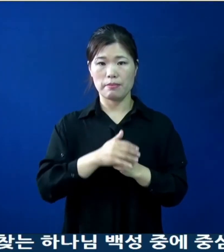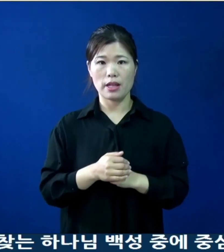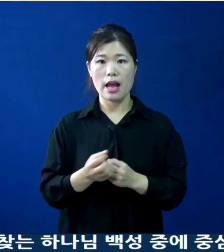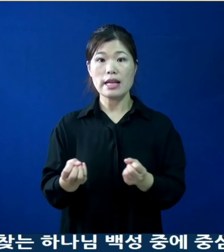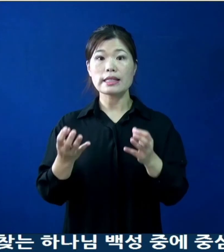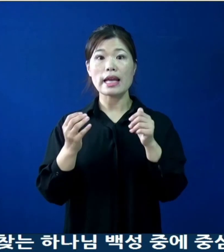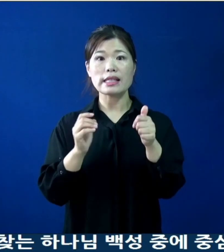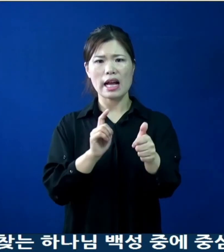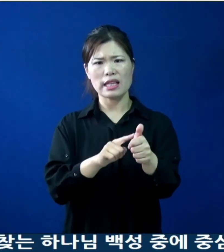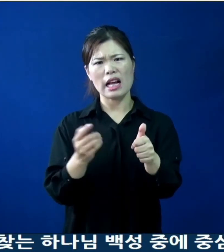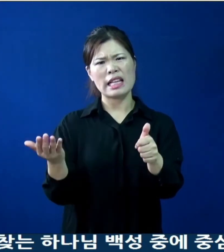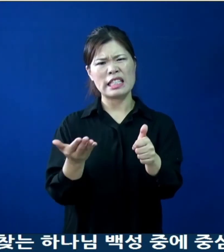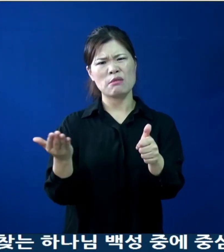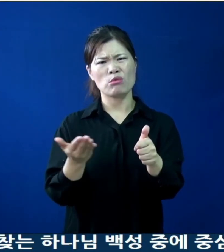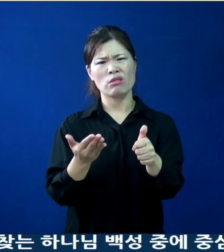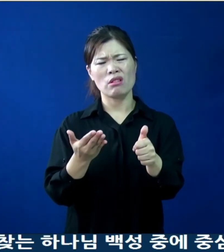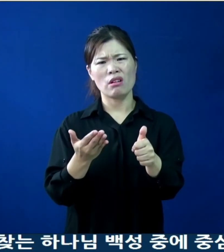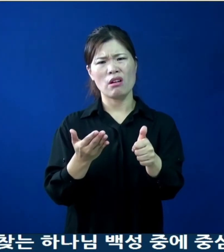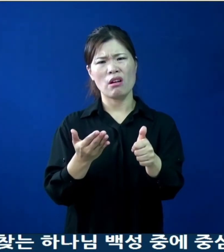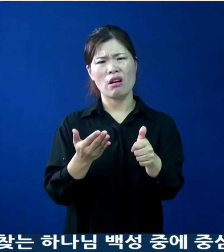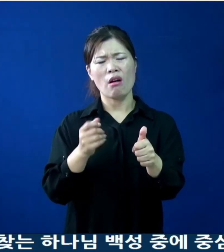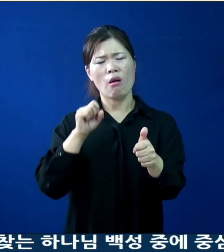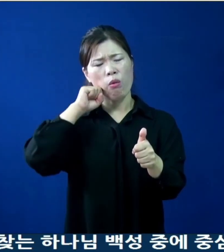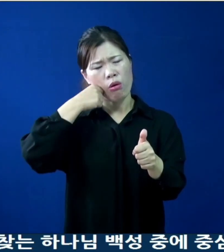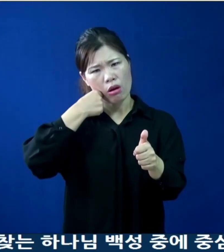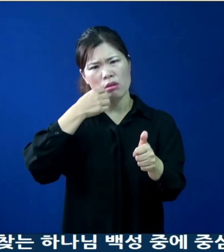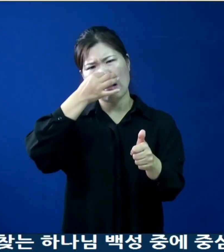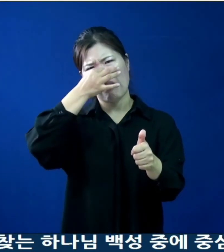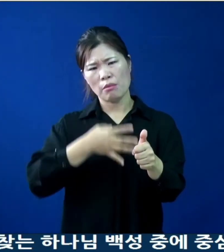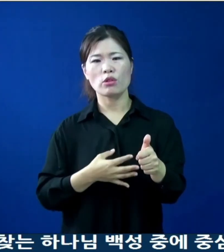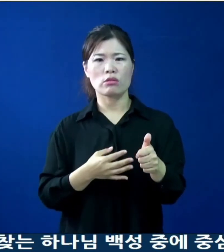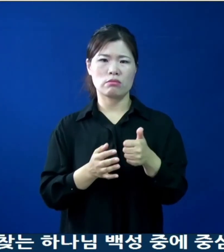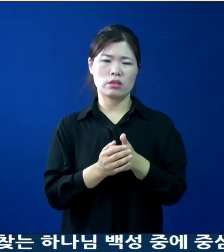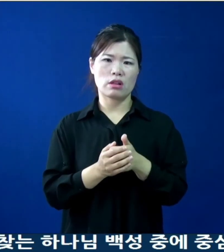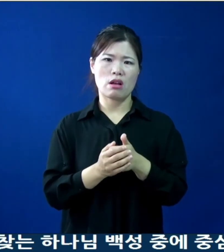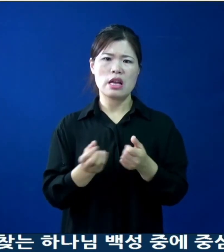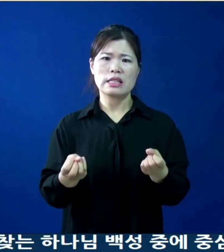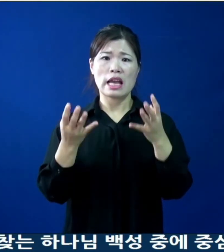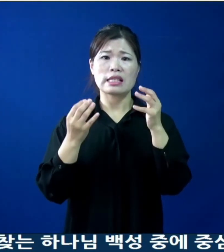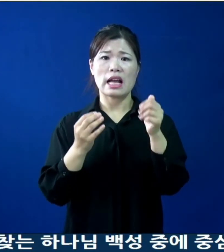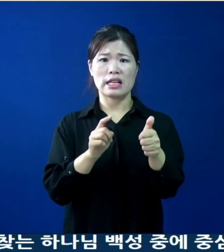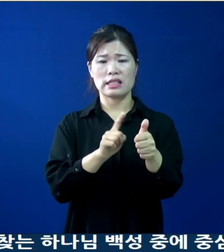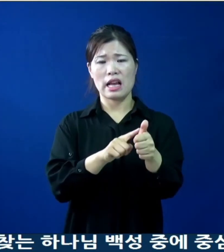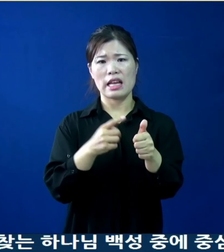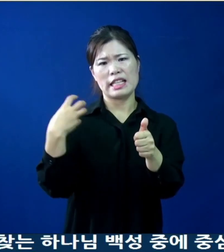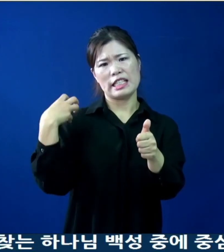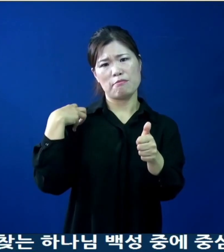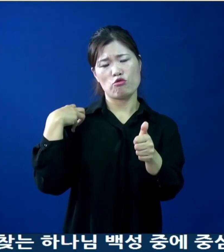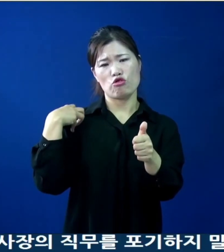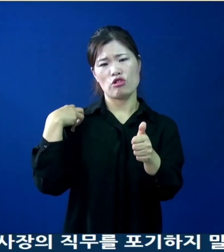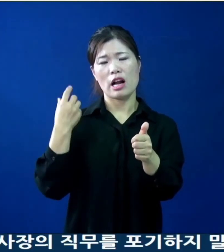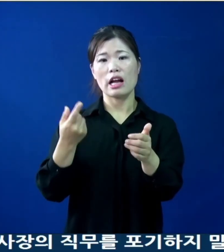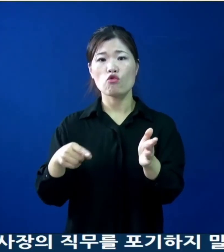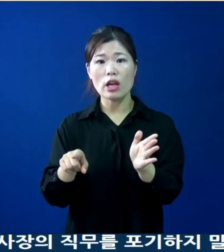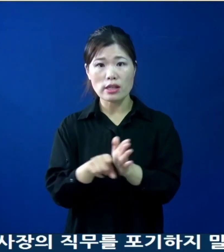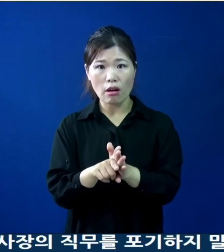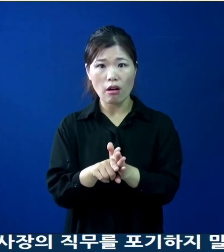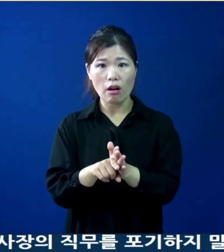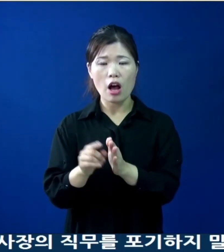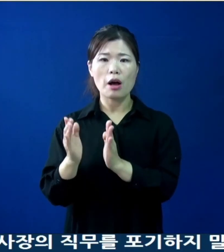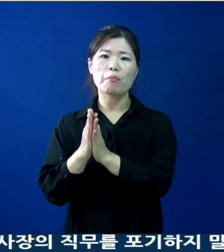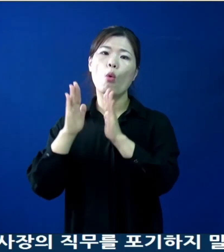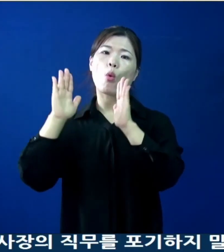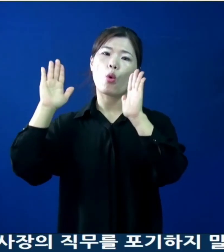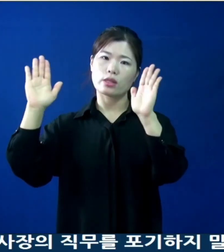제사장의 직무가 쉽지 않았죠. 희생이 따랐습니다. 그 희생이 따르는 제사장의 직무를 감당하기 위해서